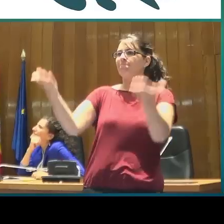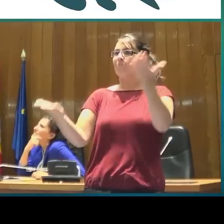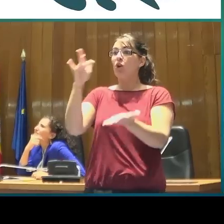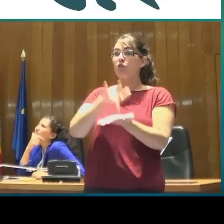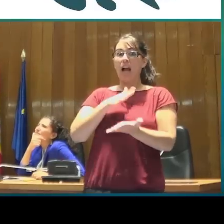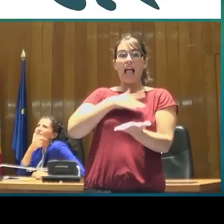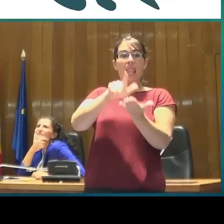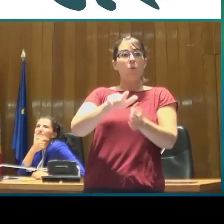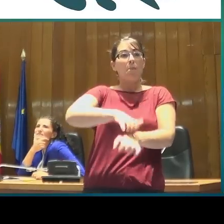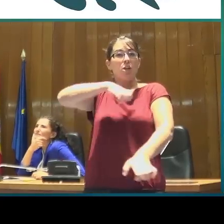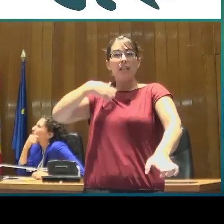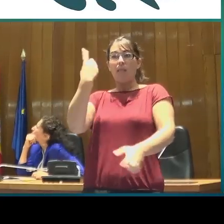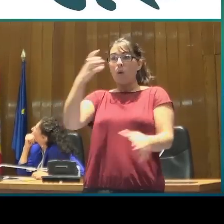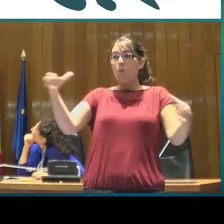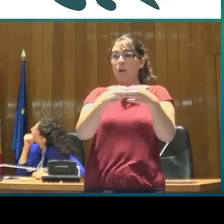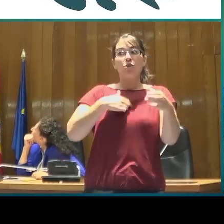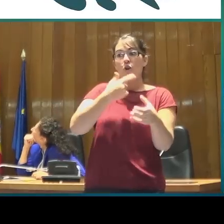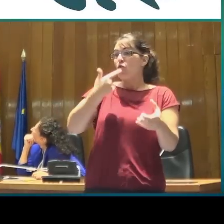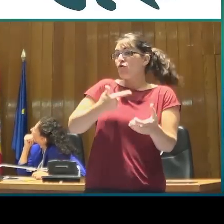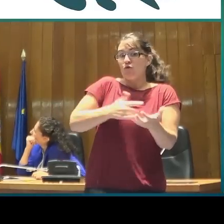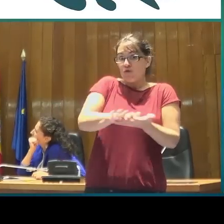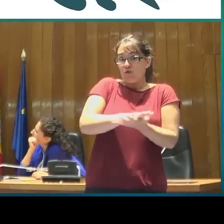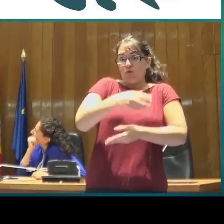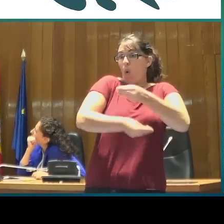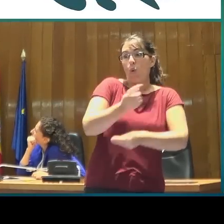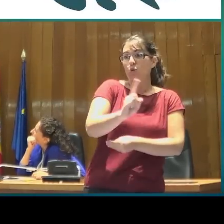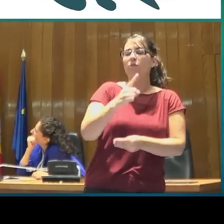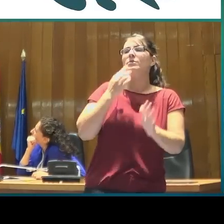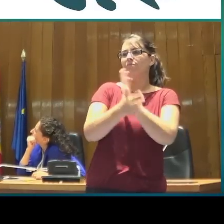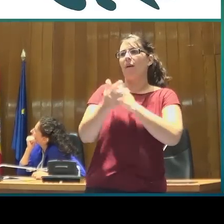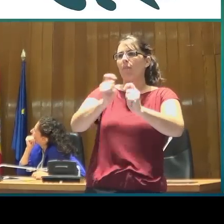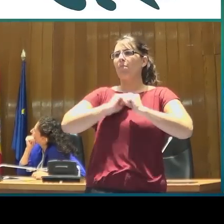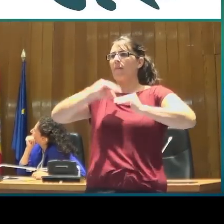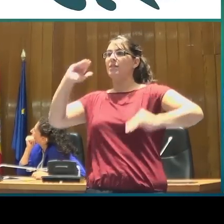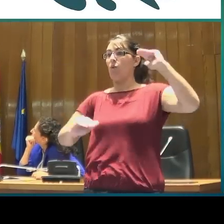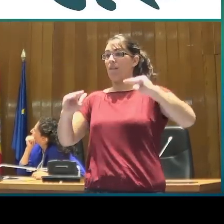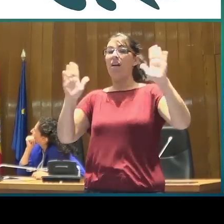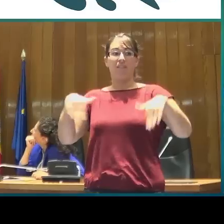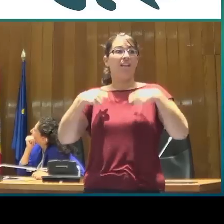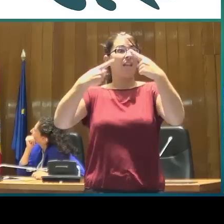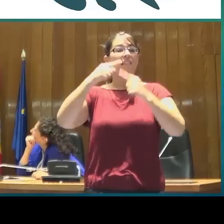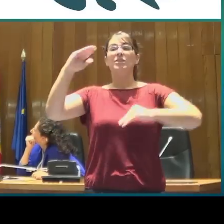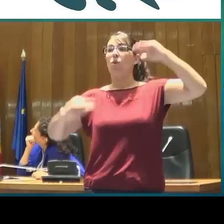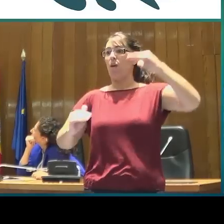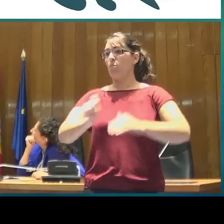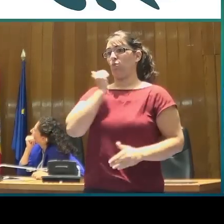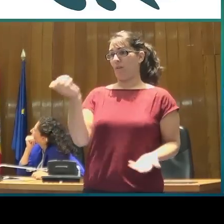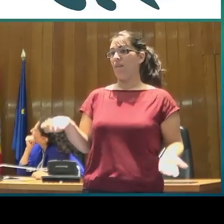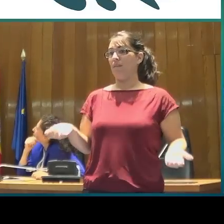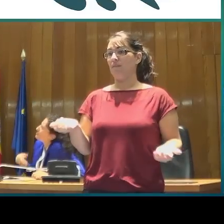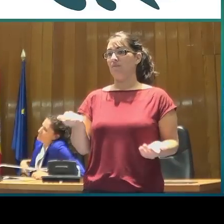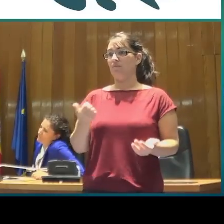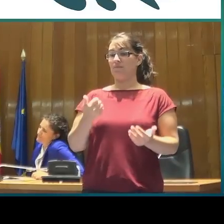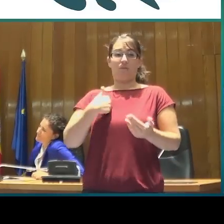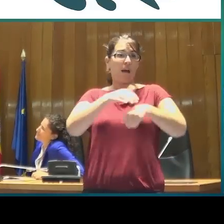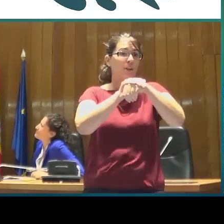lengua mayoritaria de una comunidad. Somos conscientes de la desigualdad de oportunidades a la que se enfrentan diariamente nuestros